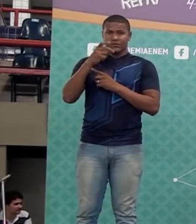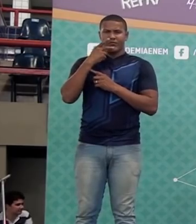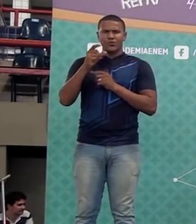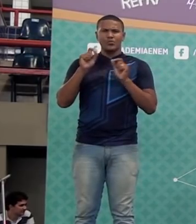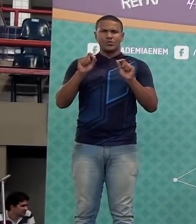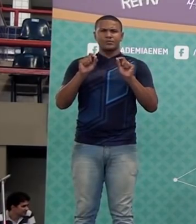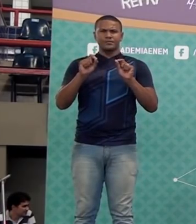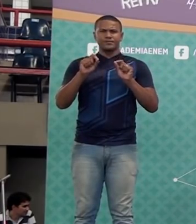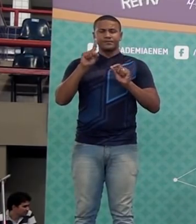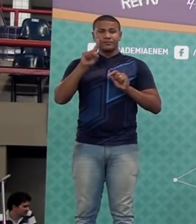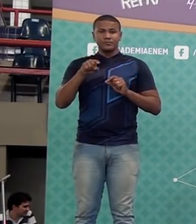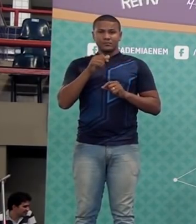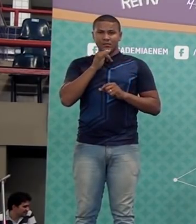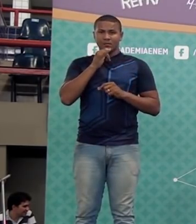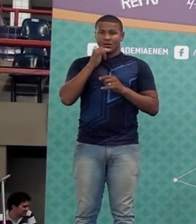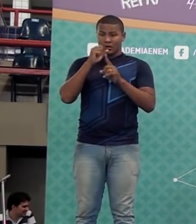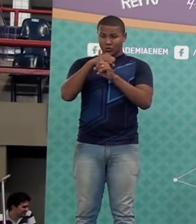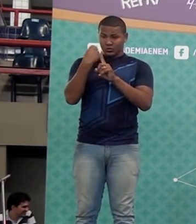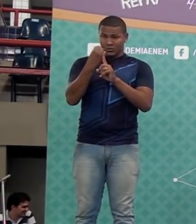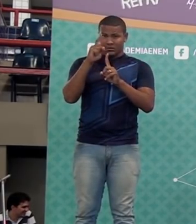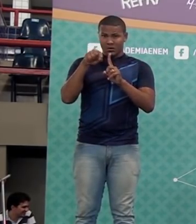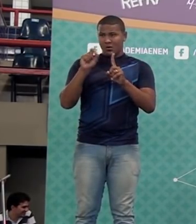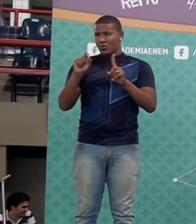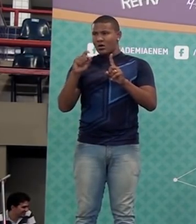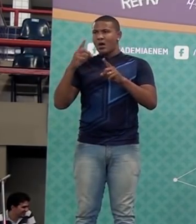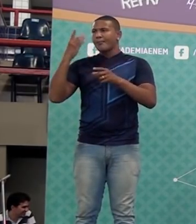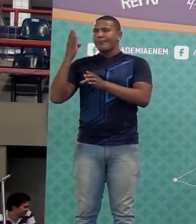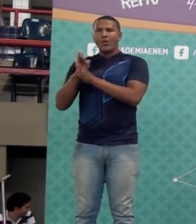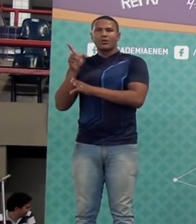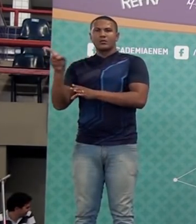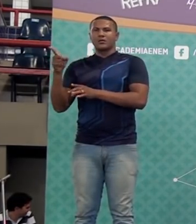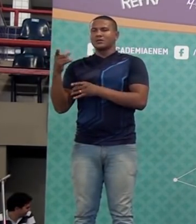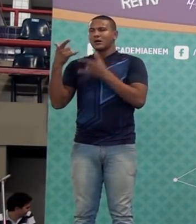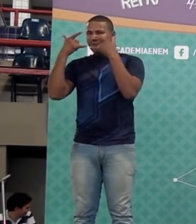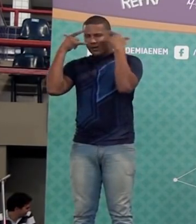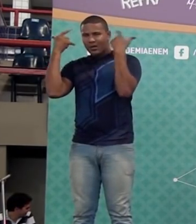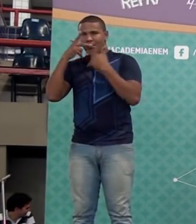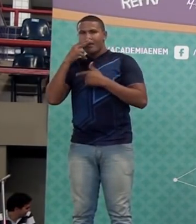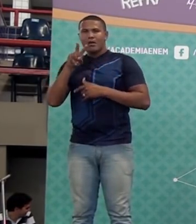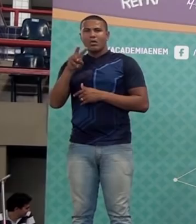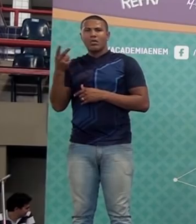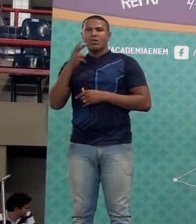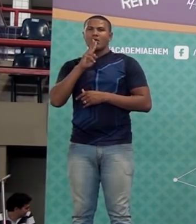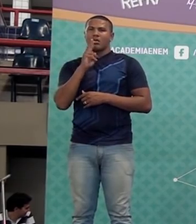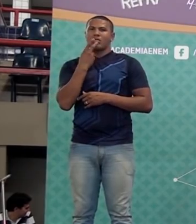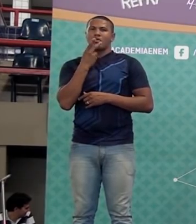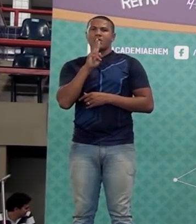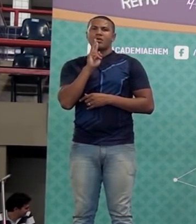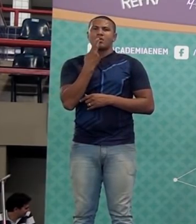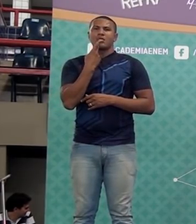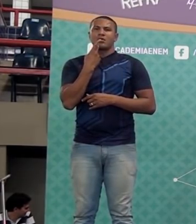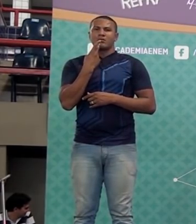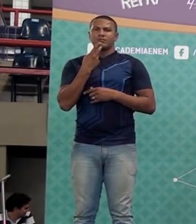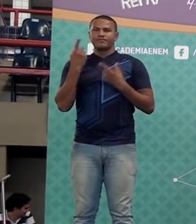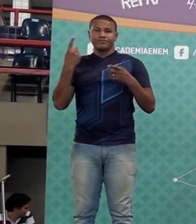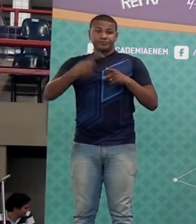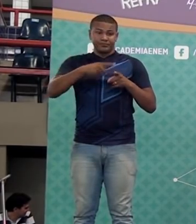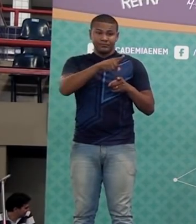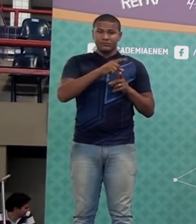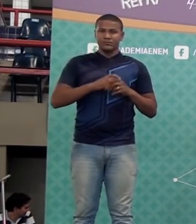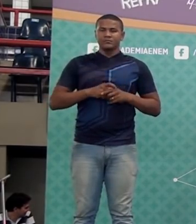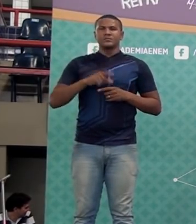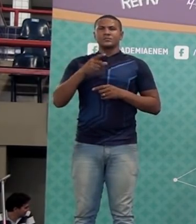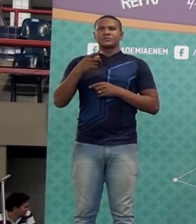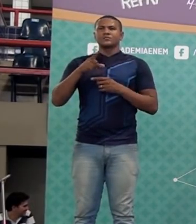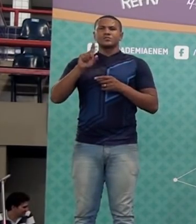ia surgir das contradições do capitalismo. O Marx dizia que quem iria ser o agente fundamental da revolução seria o